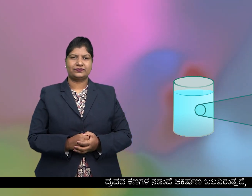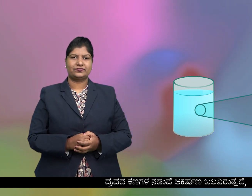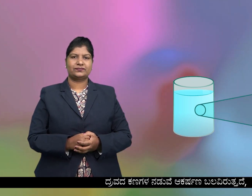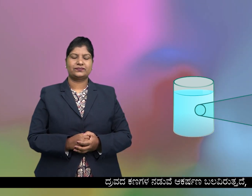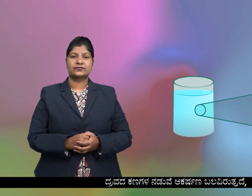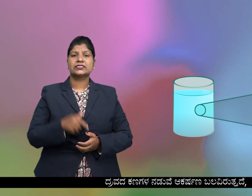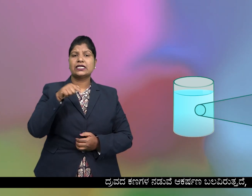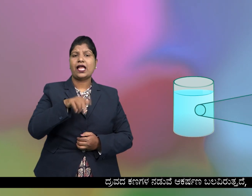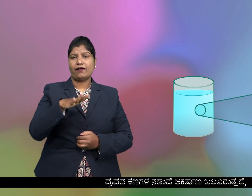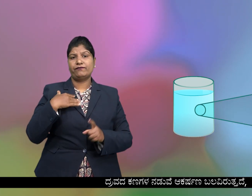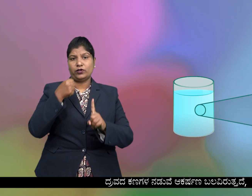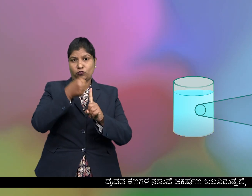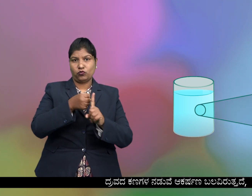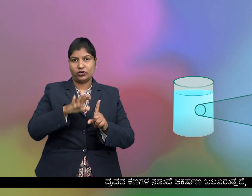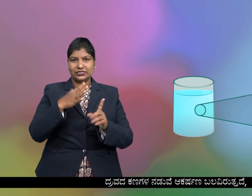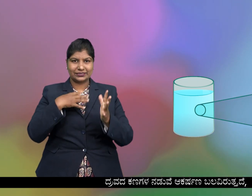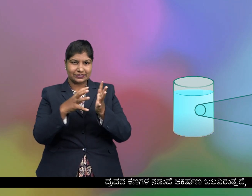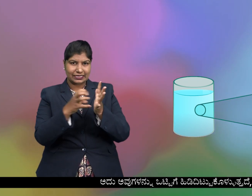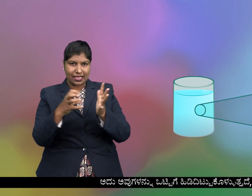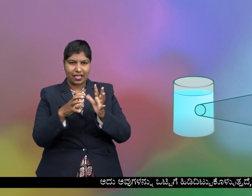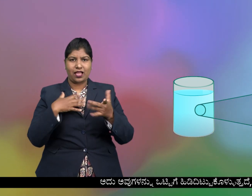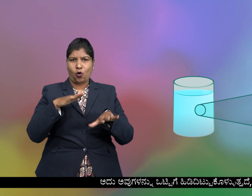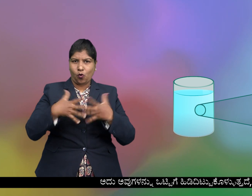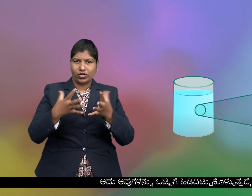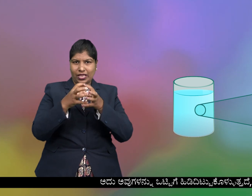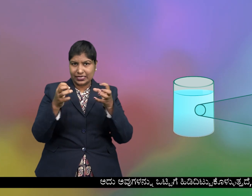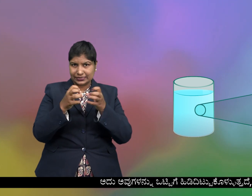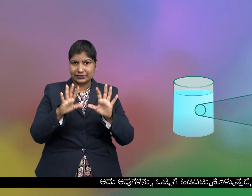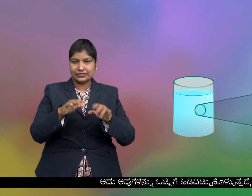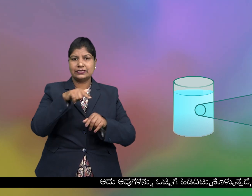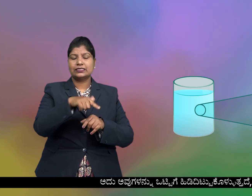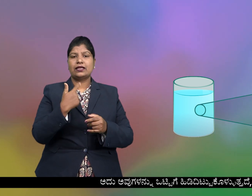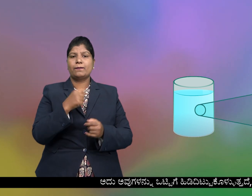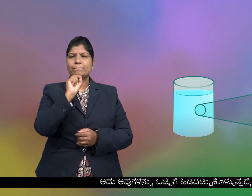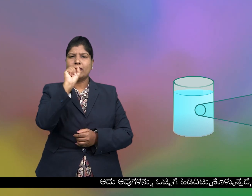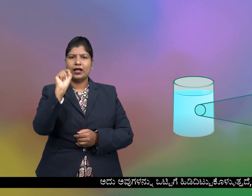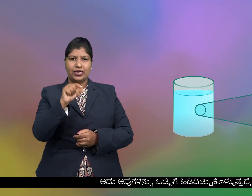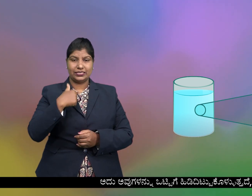ದ್ರವದ ಕಣಗಳ ನಡುವೆ ಆಕರ್ಷಣ ಬಲವಿರುತ್ತದೆ, ಅದು ಅವುಗಳನ್ನ ಒಟ್ಟಿಗೆ ಹಿಡಿದಿಟ್ಟುಕೊಳ್ಳುತ್ತದೆ.